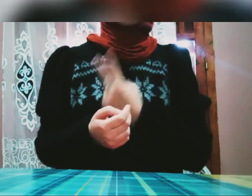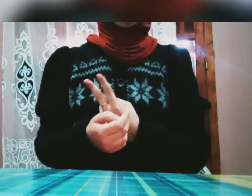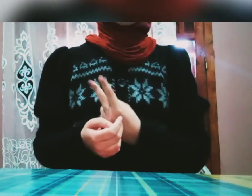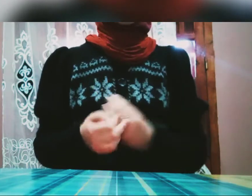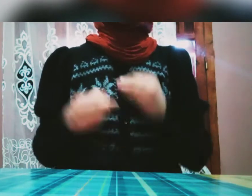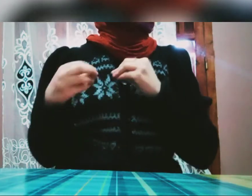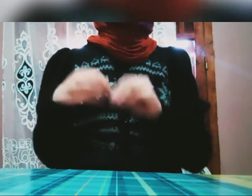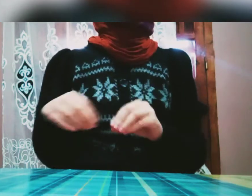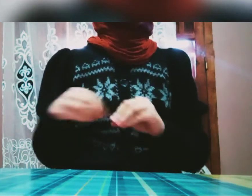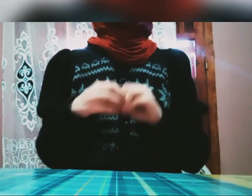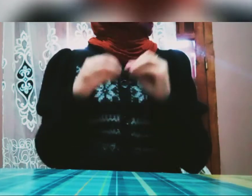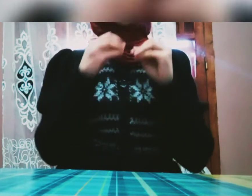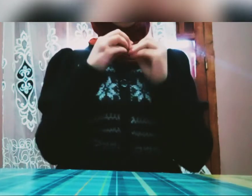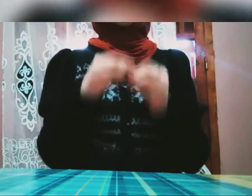الانضباط، الانضباط هو انك